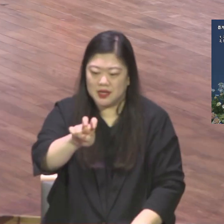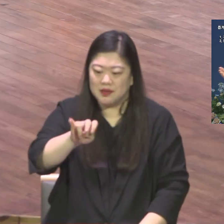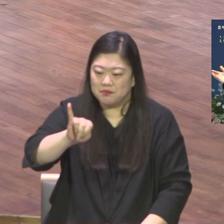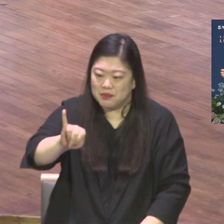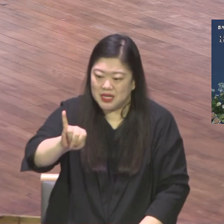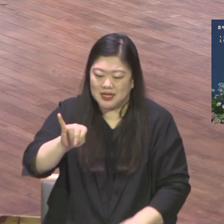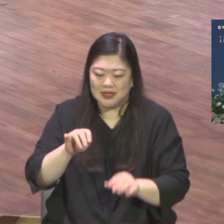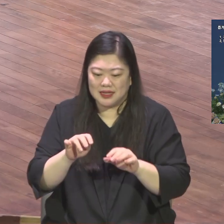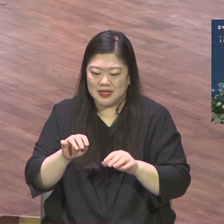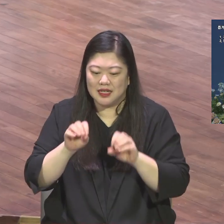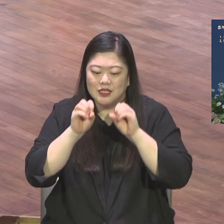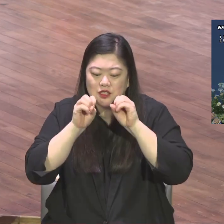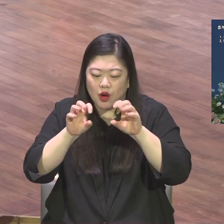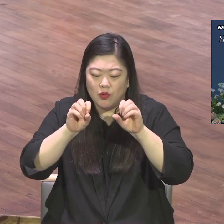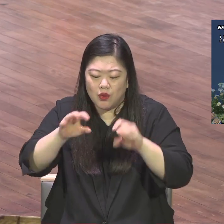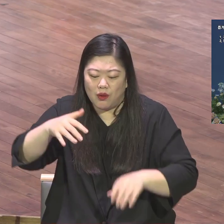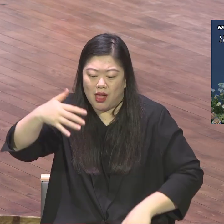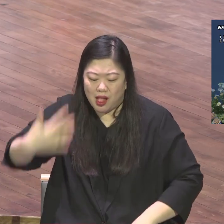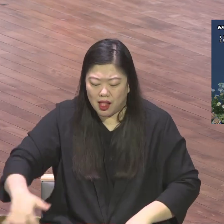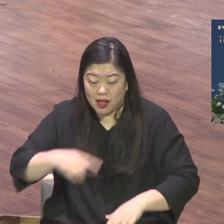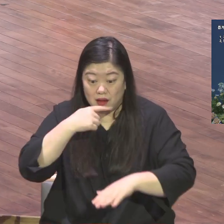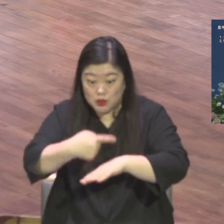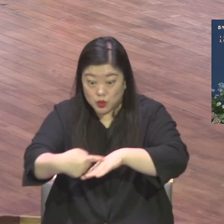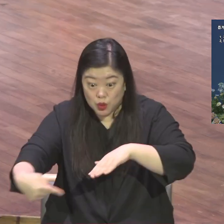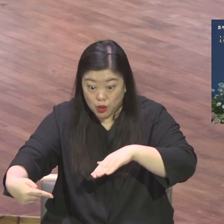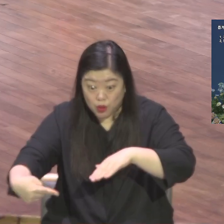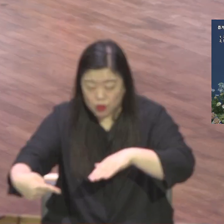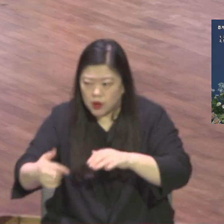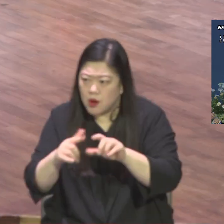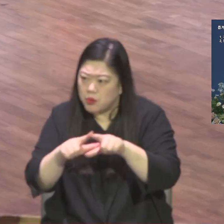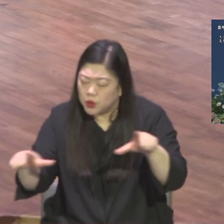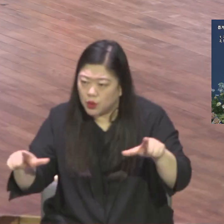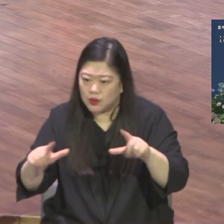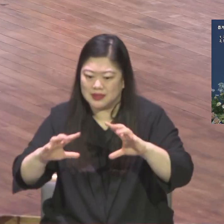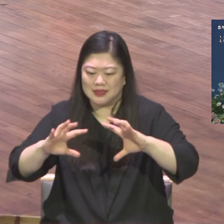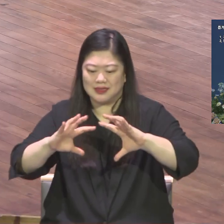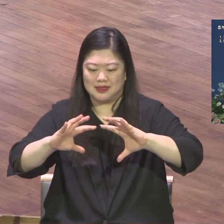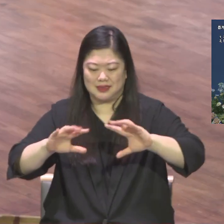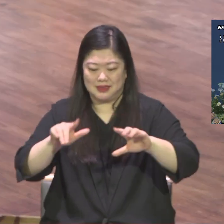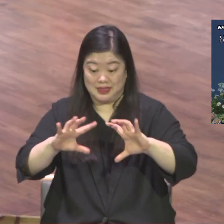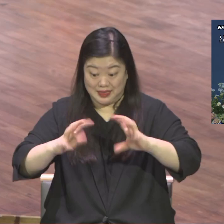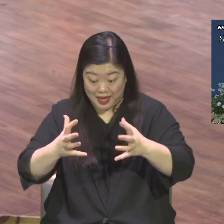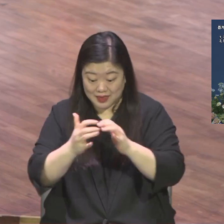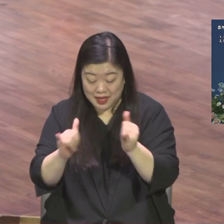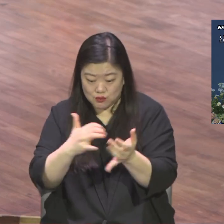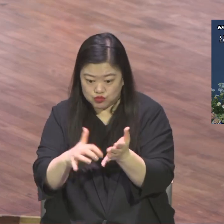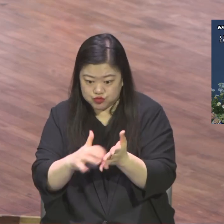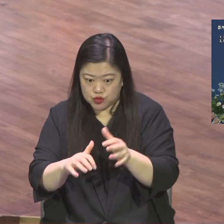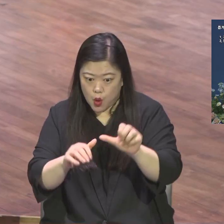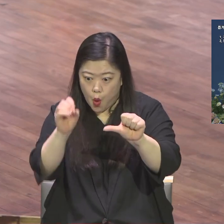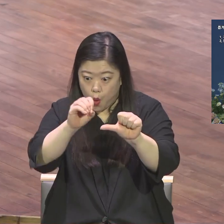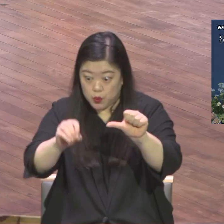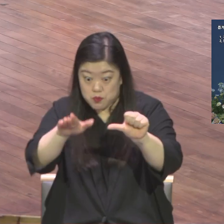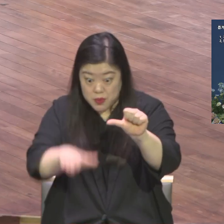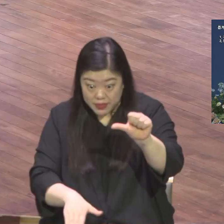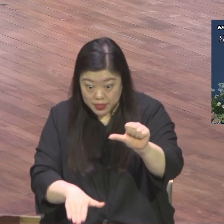파파 누리니아처럼 미전도 종족 영국이 미전도 종족이 되어버렸단 말이에요. 왜 그래